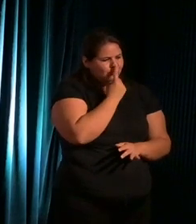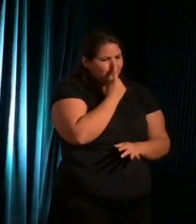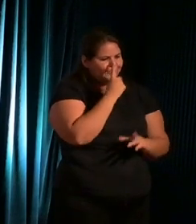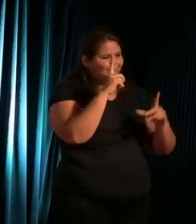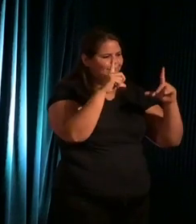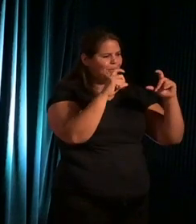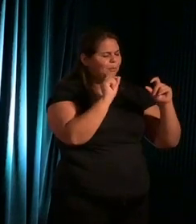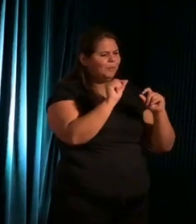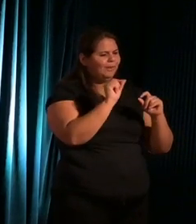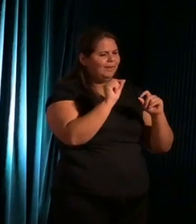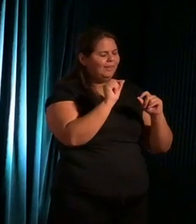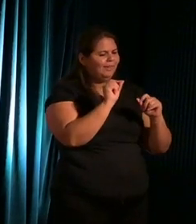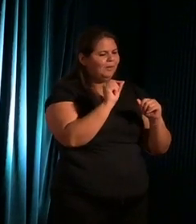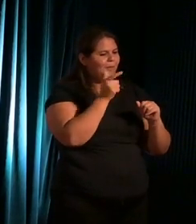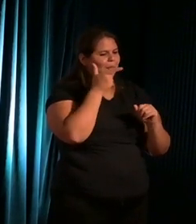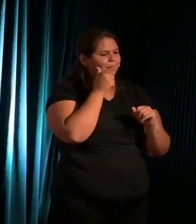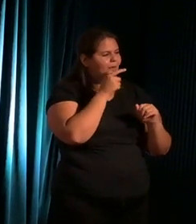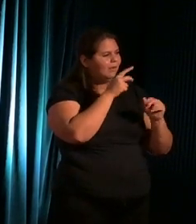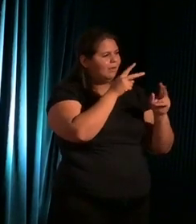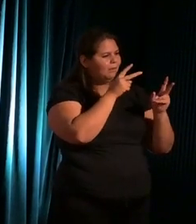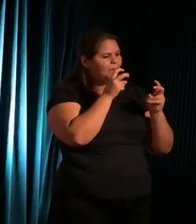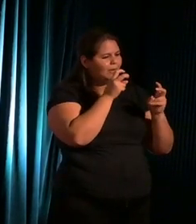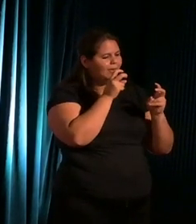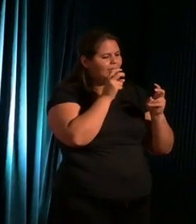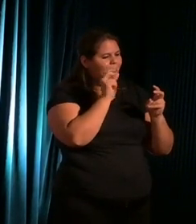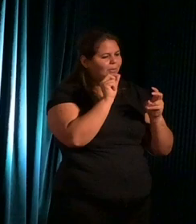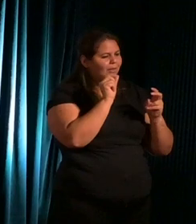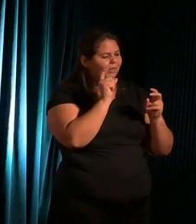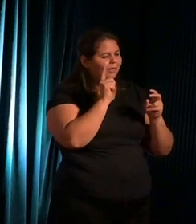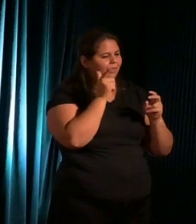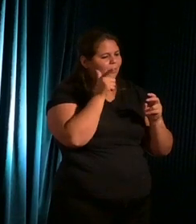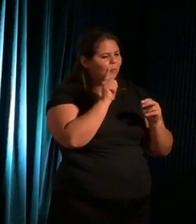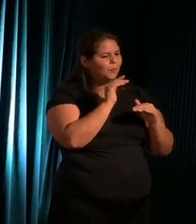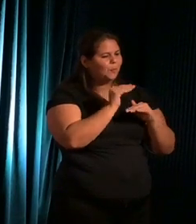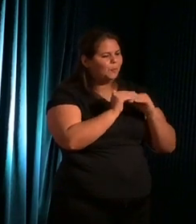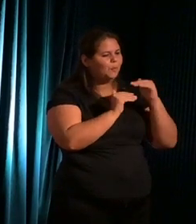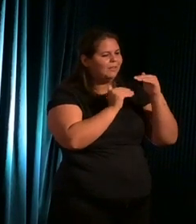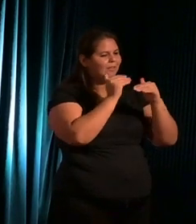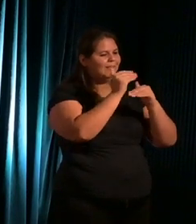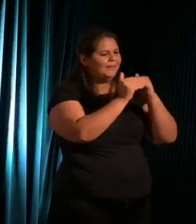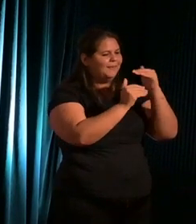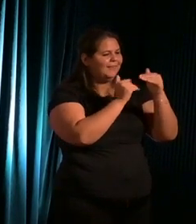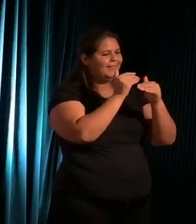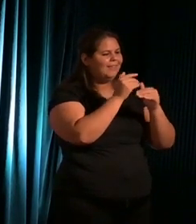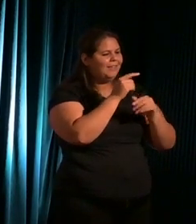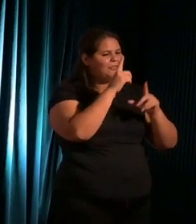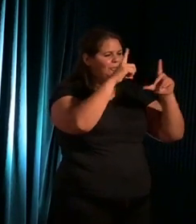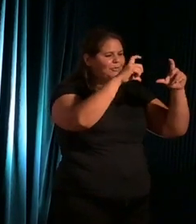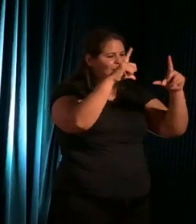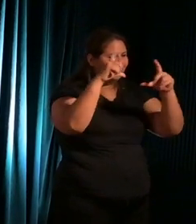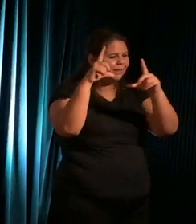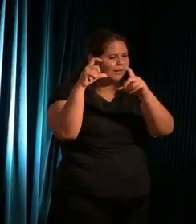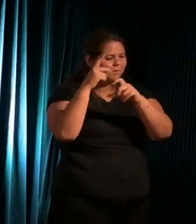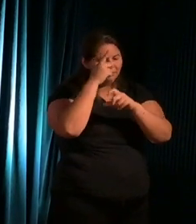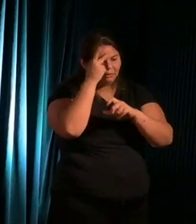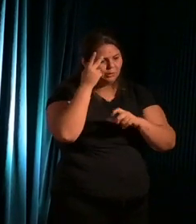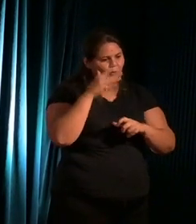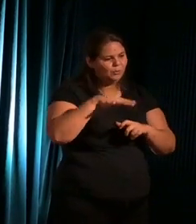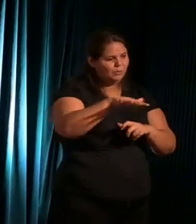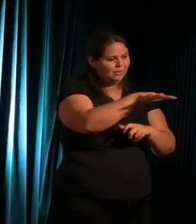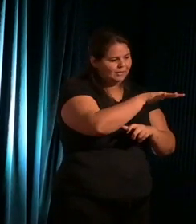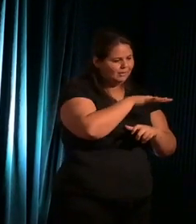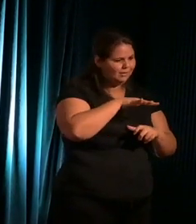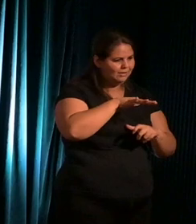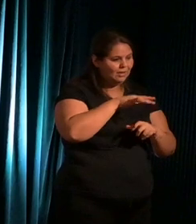uma clara consciência que ele está construindo, né, imagens, representações no meio da fotografia, que é um meio